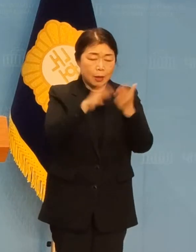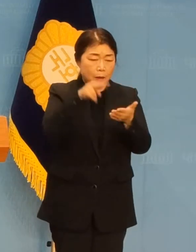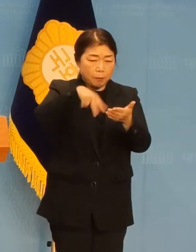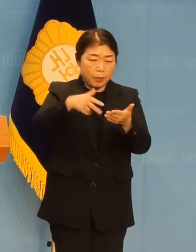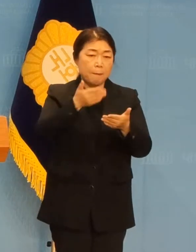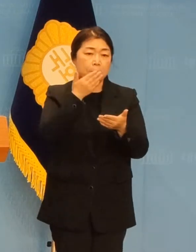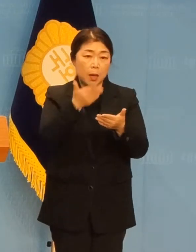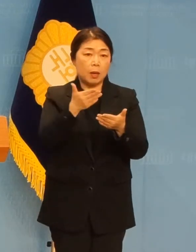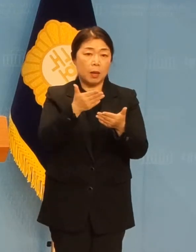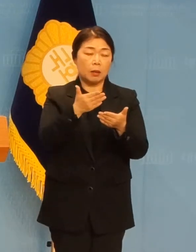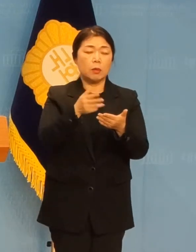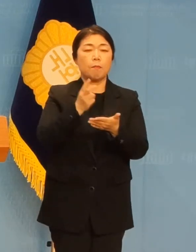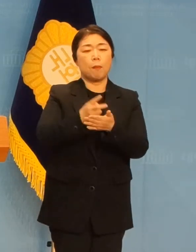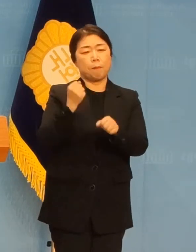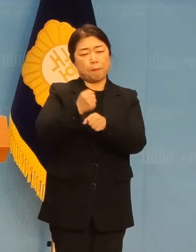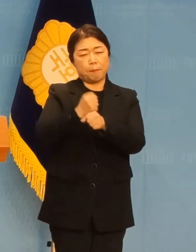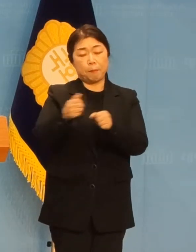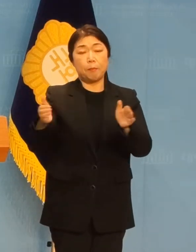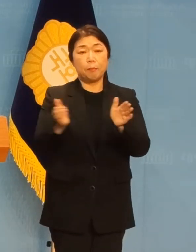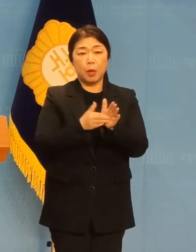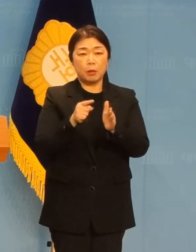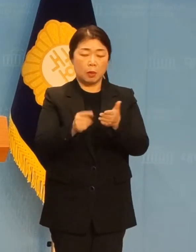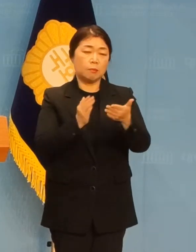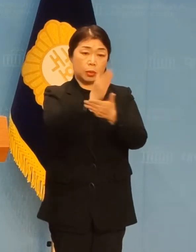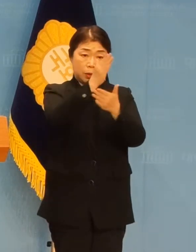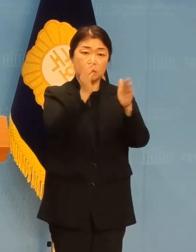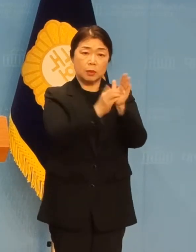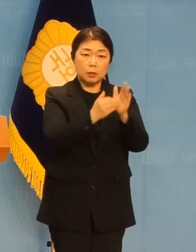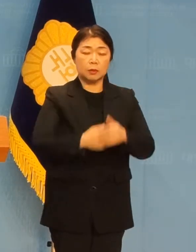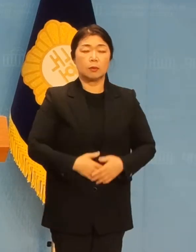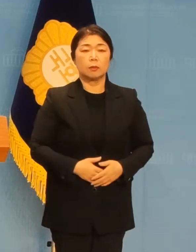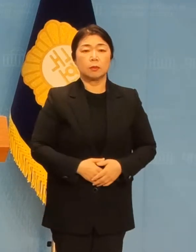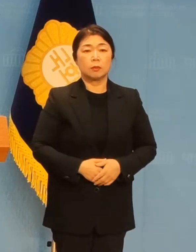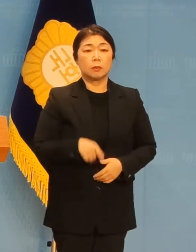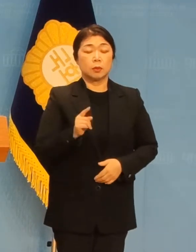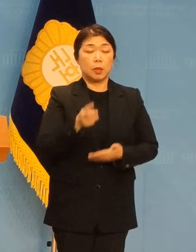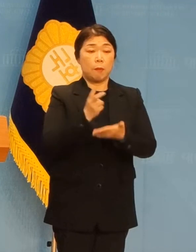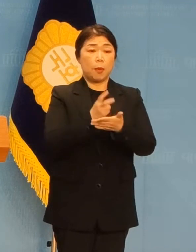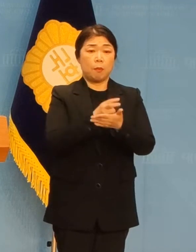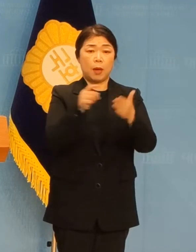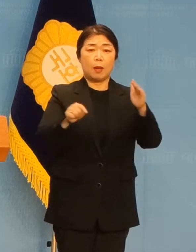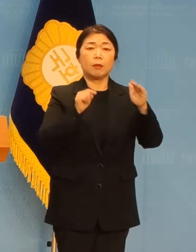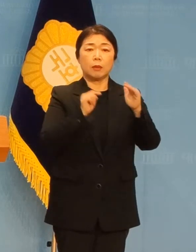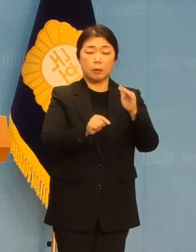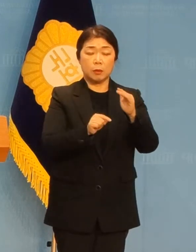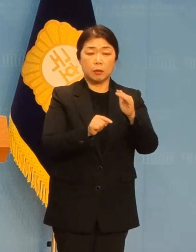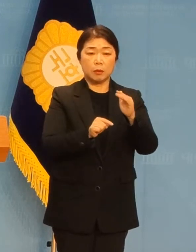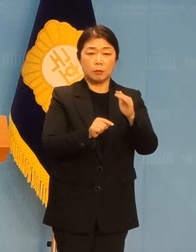수 있게 법안을 만들었고 통과시켰습니다. 그